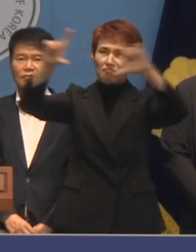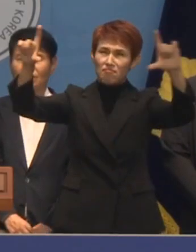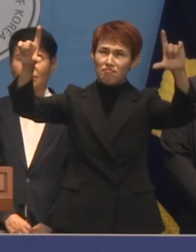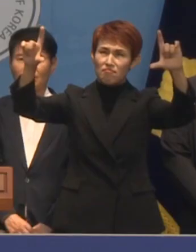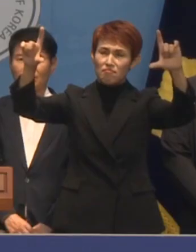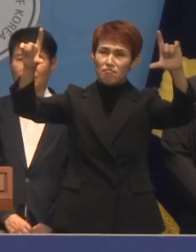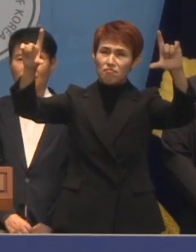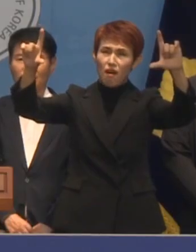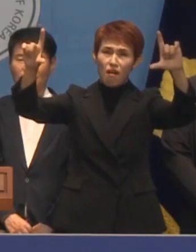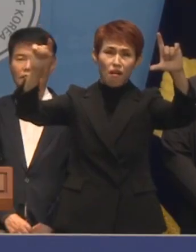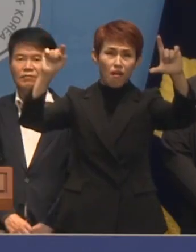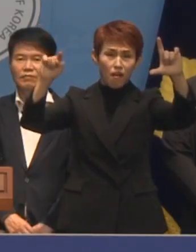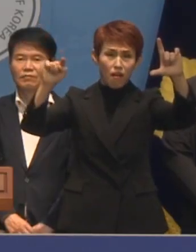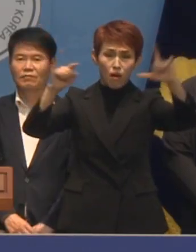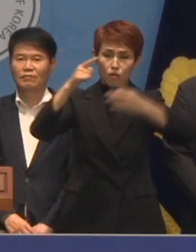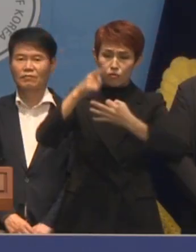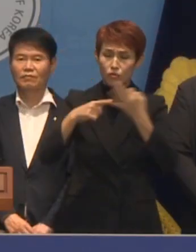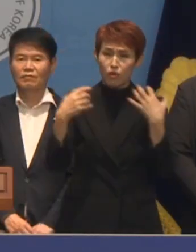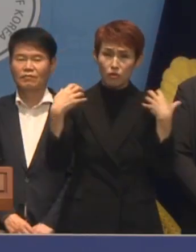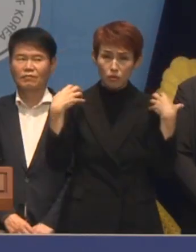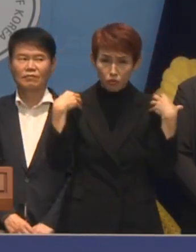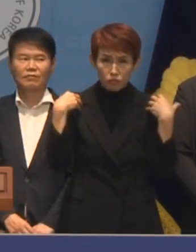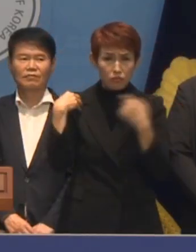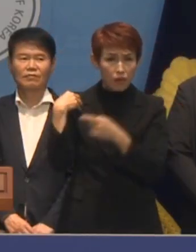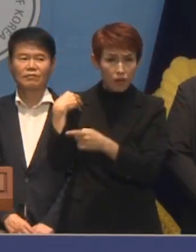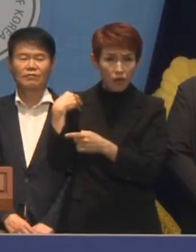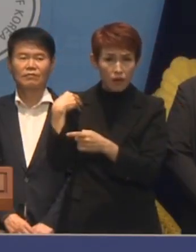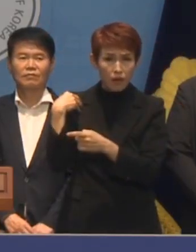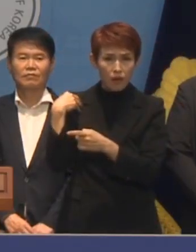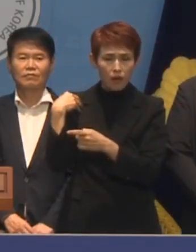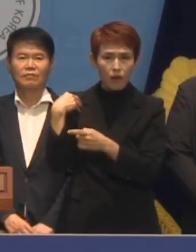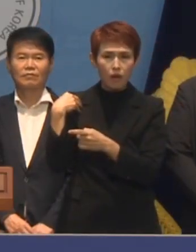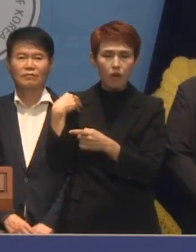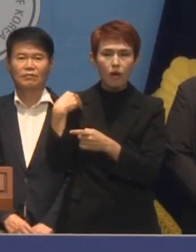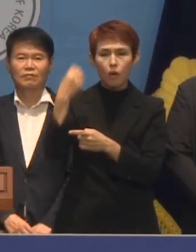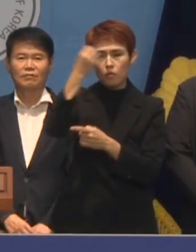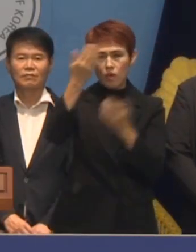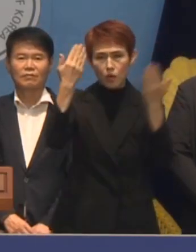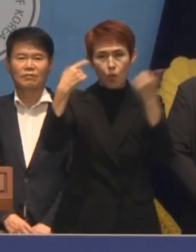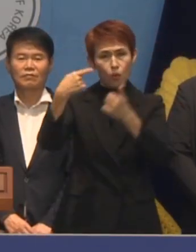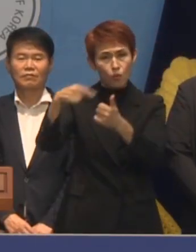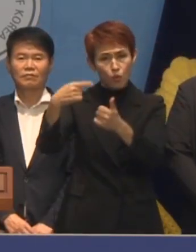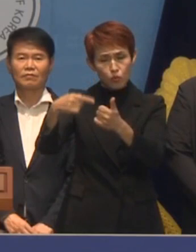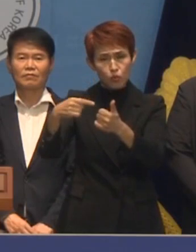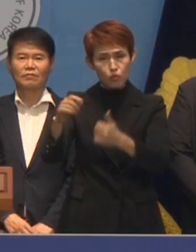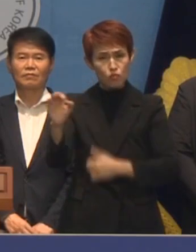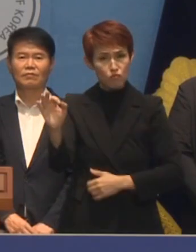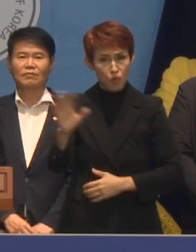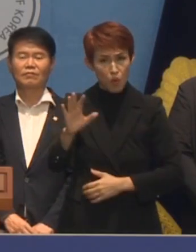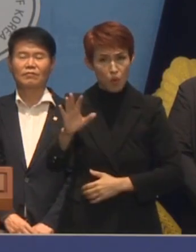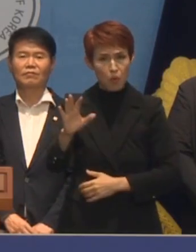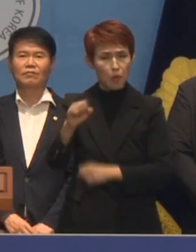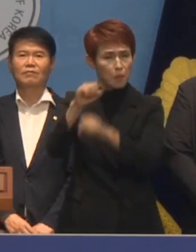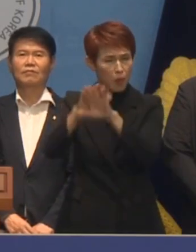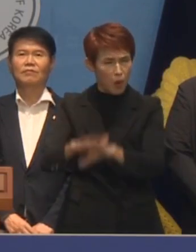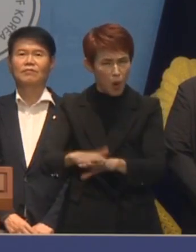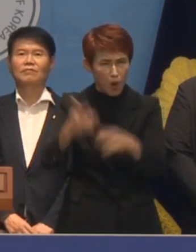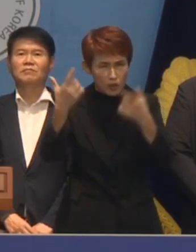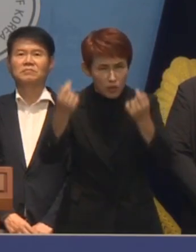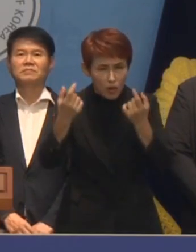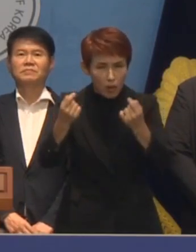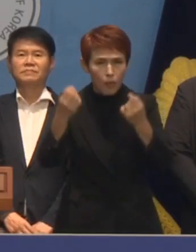마치 윤석열 정부에서 고교 무상교육을 무산시키는 것처럼